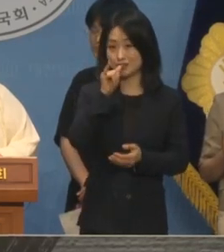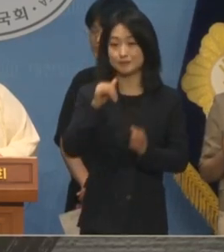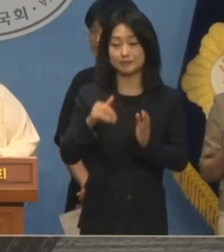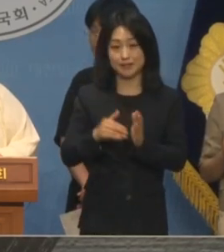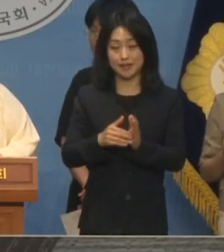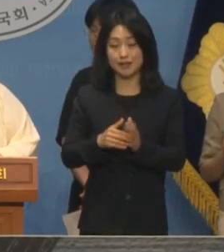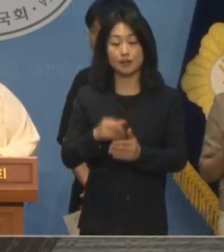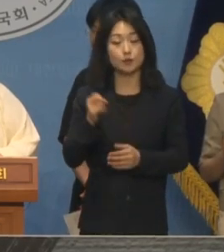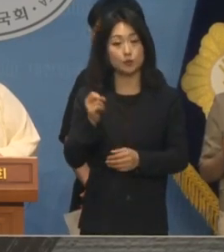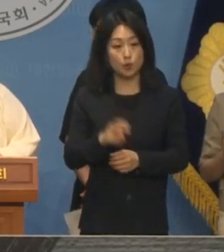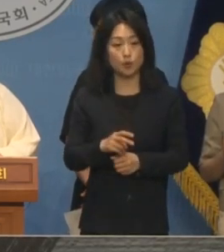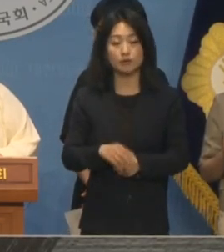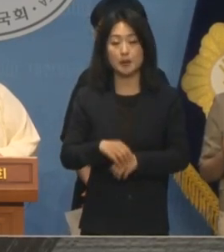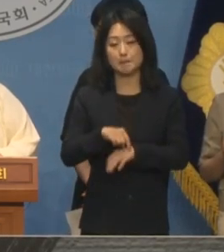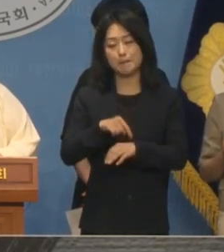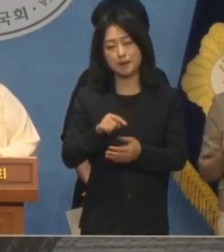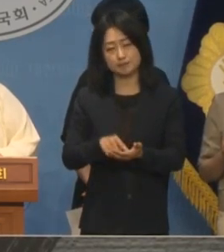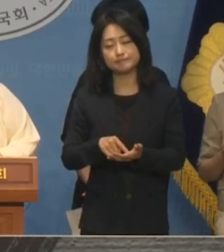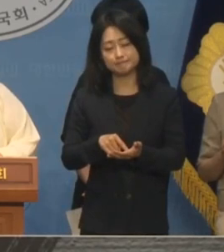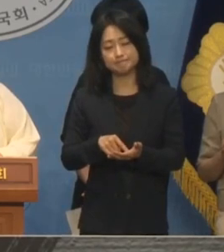외롭기도